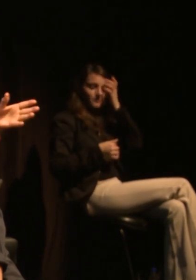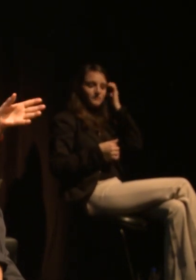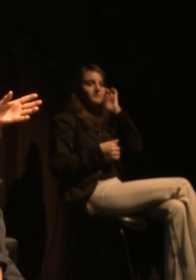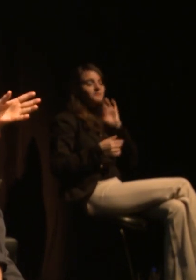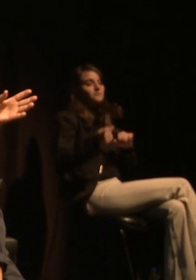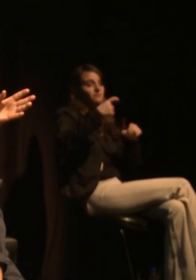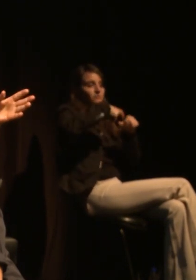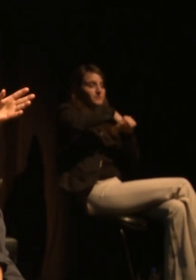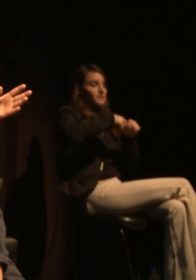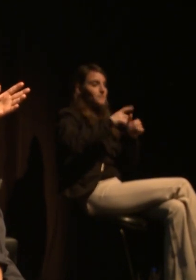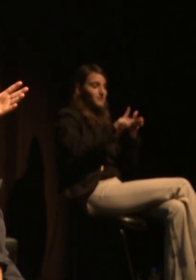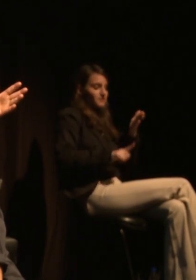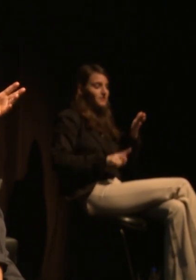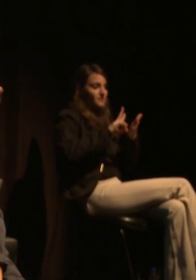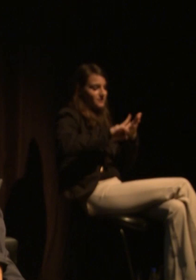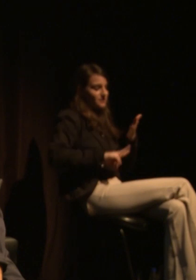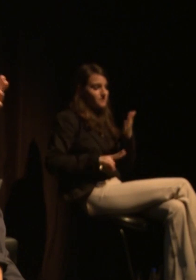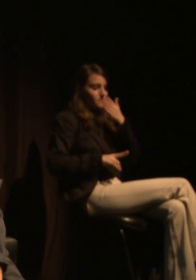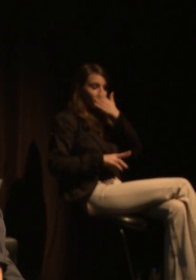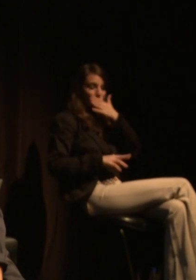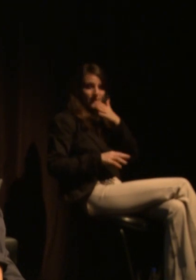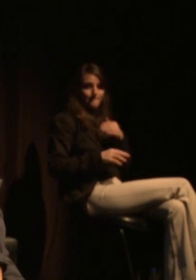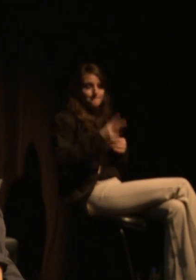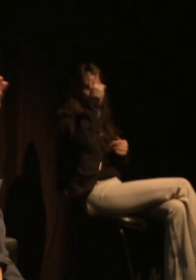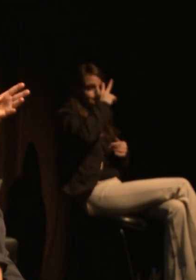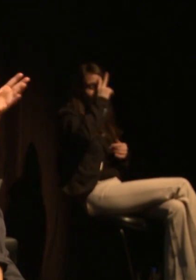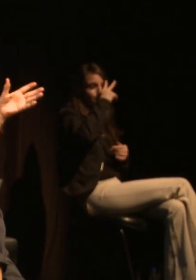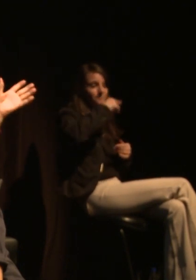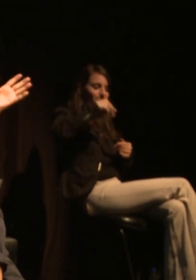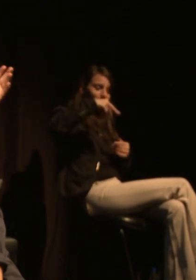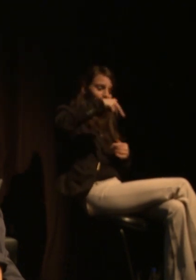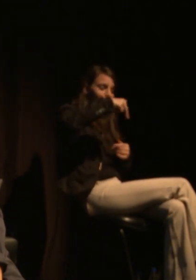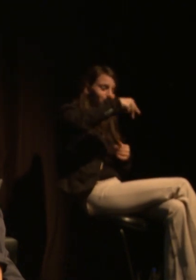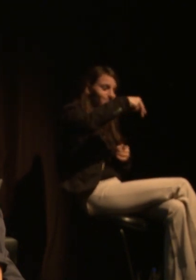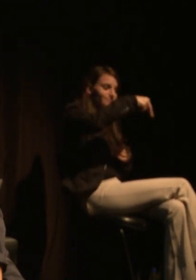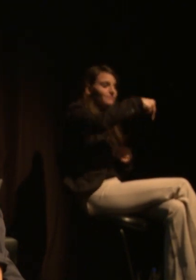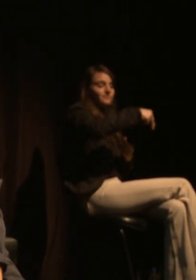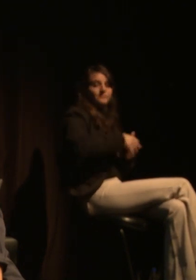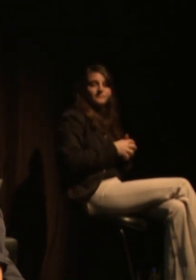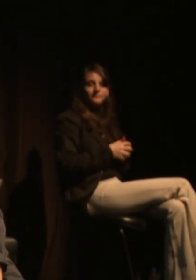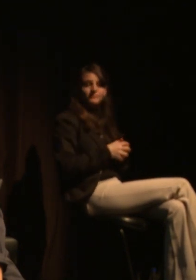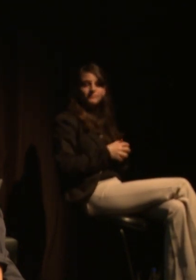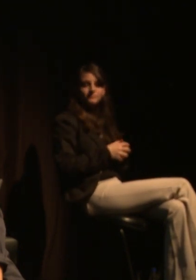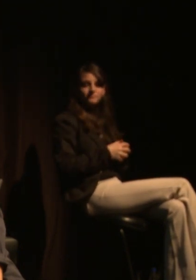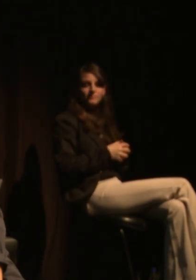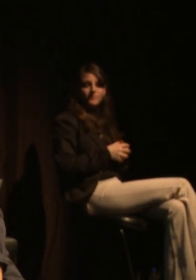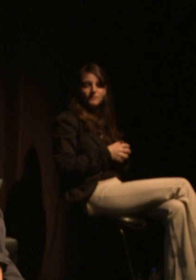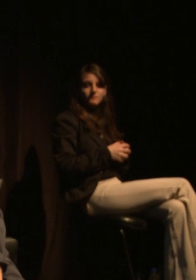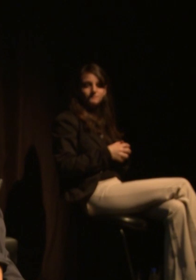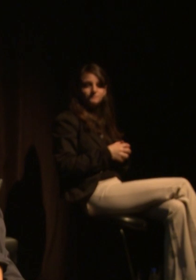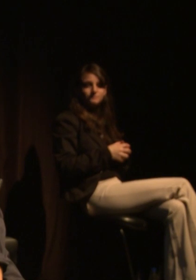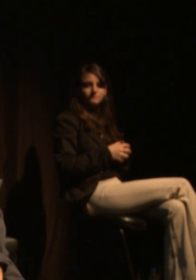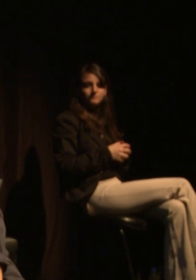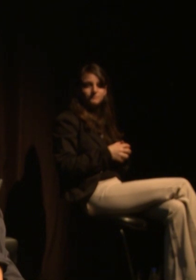sair e voltar com uma matéria. Tá? Então eu ficava andando, até descobrir uma matéria. E eu